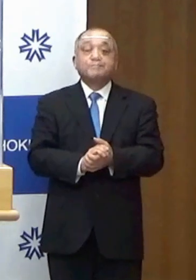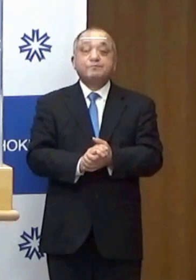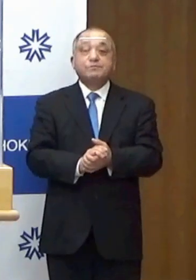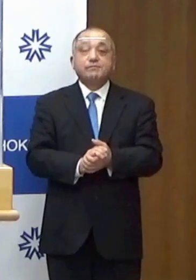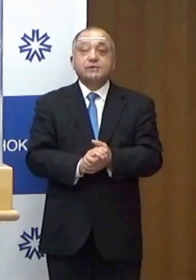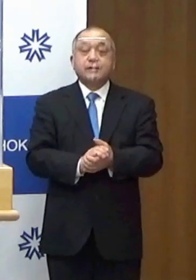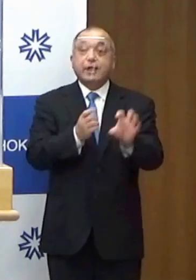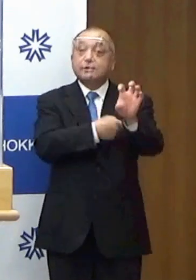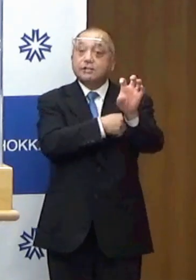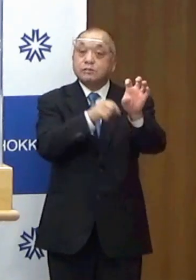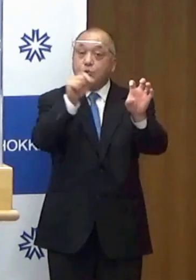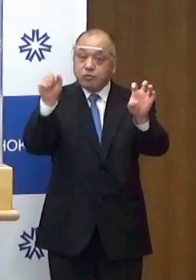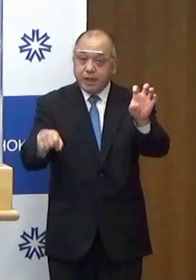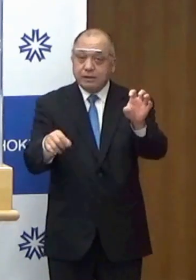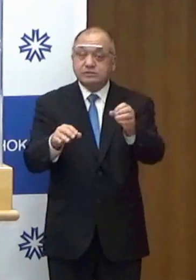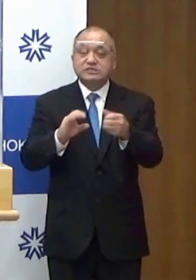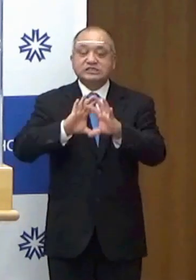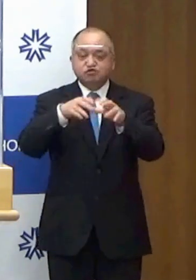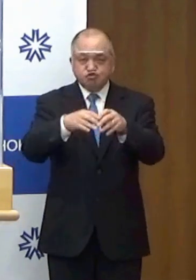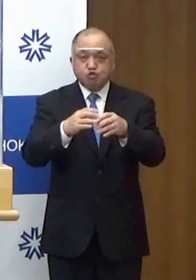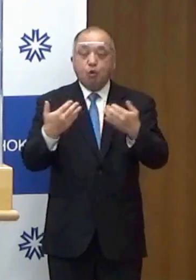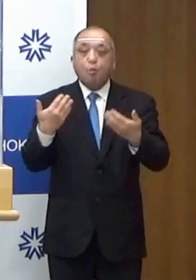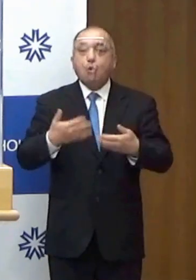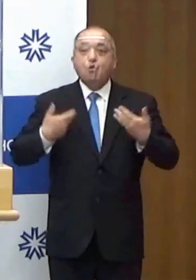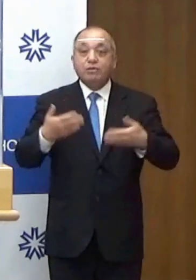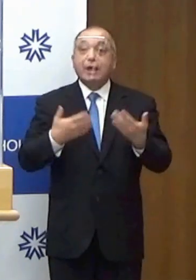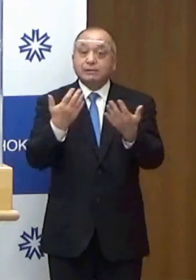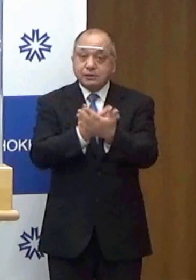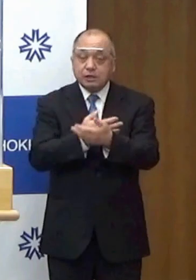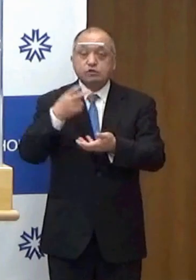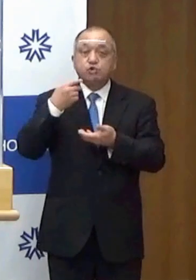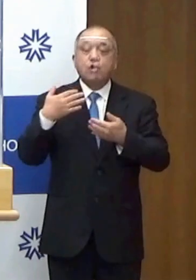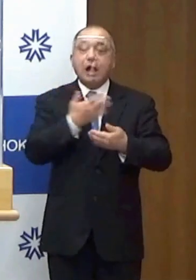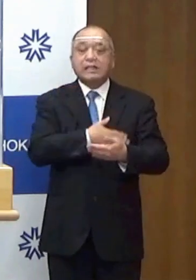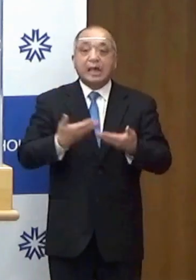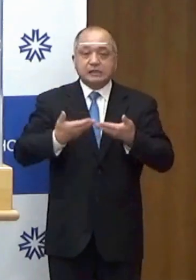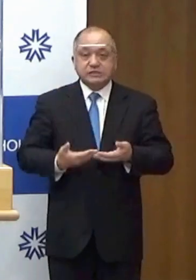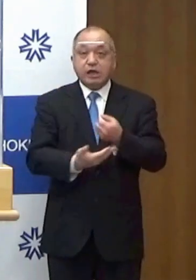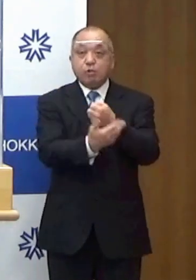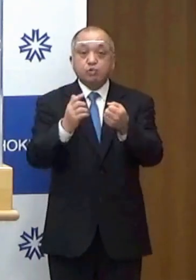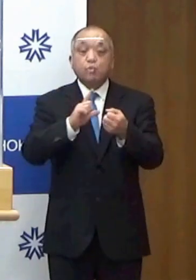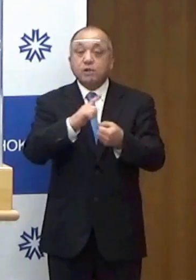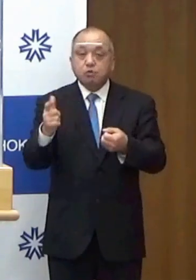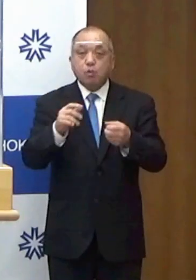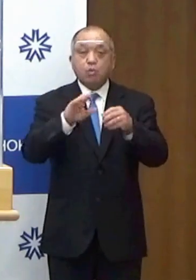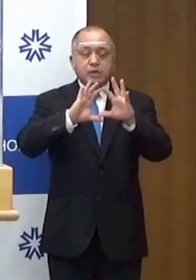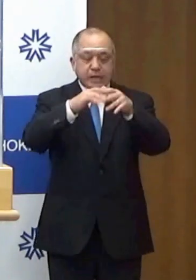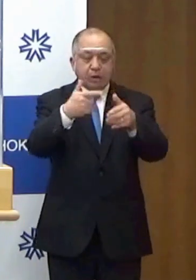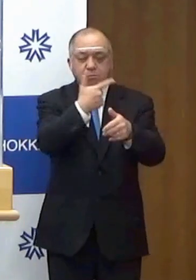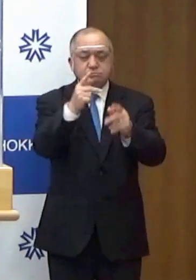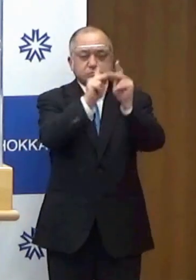またエネルギー問題や地球温暖化、食料安全保障など世界が大きな課題に向き合う